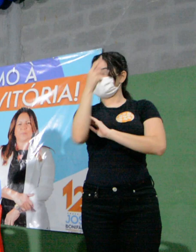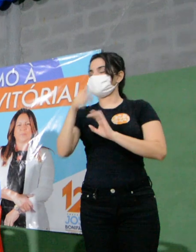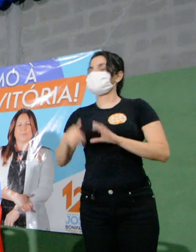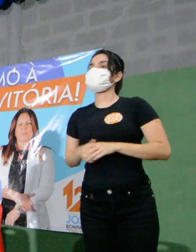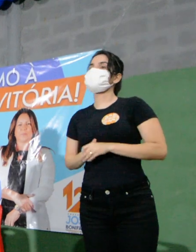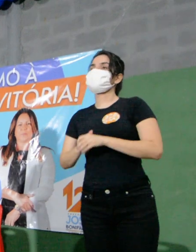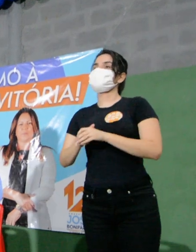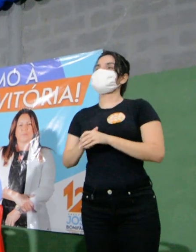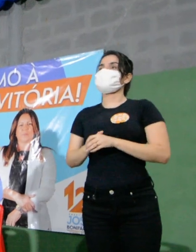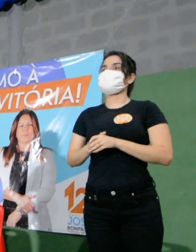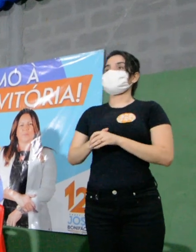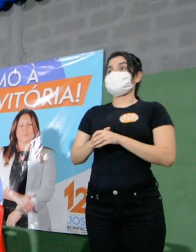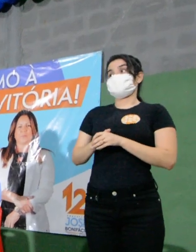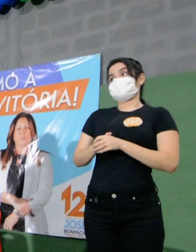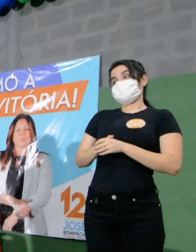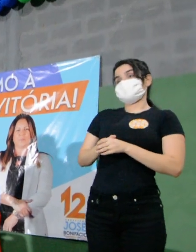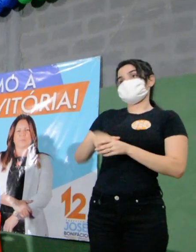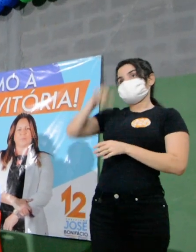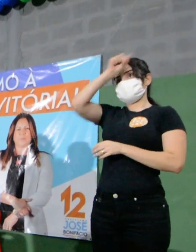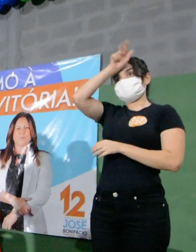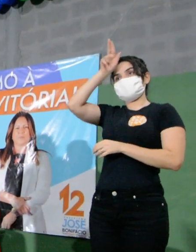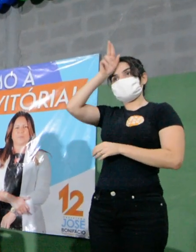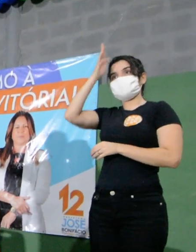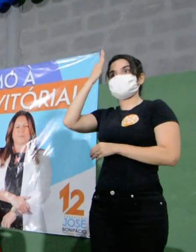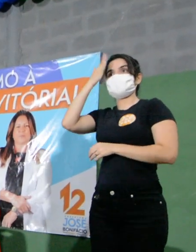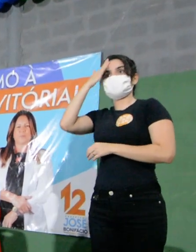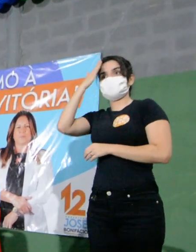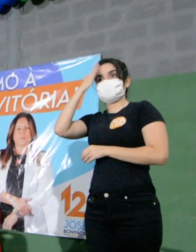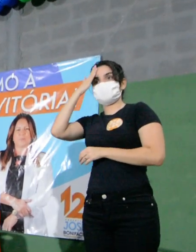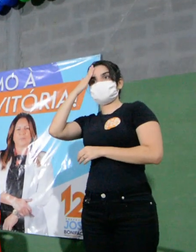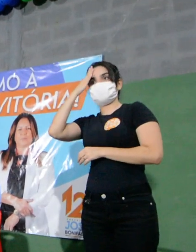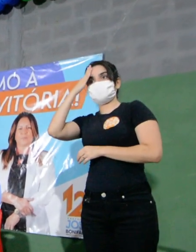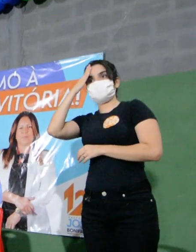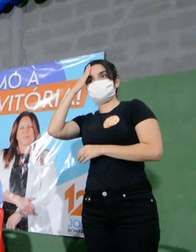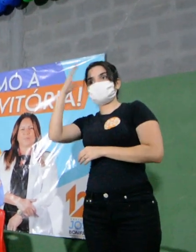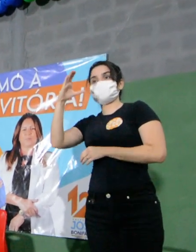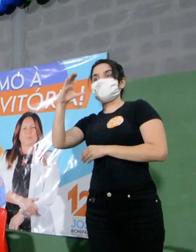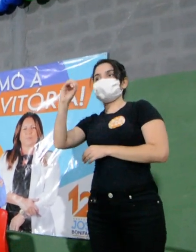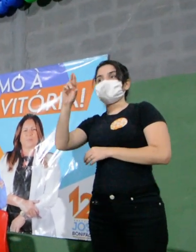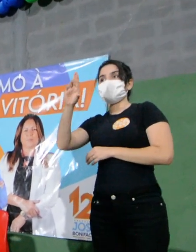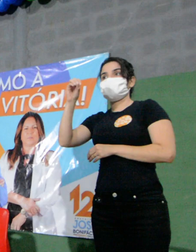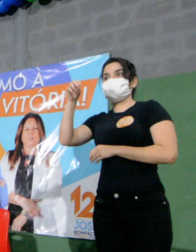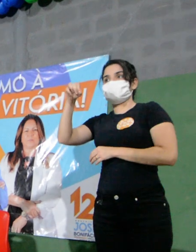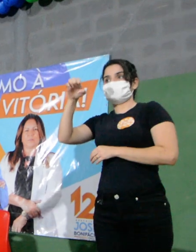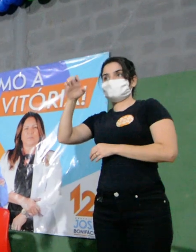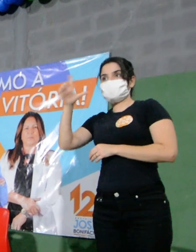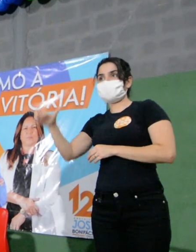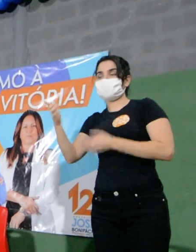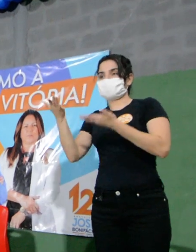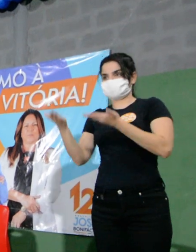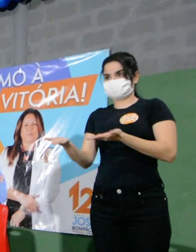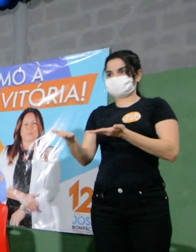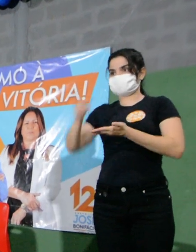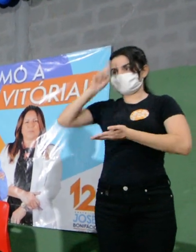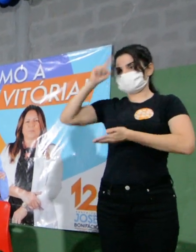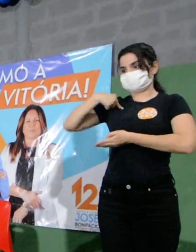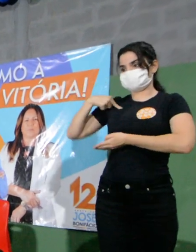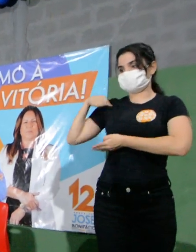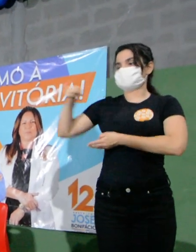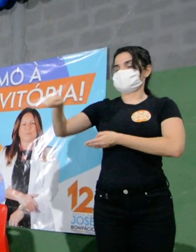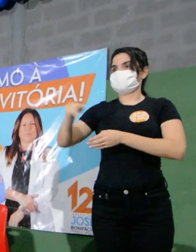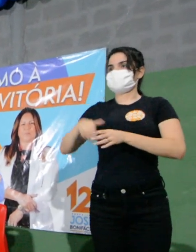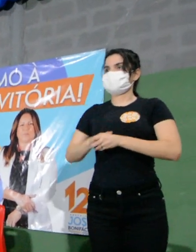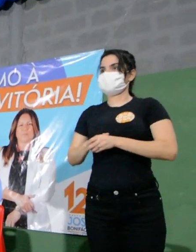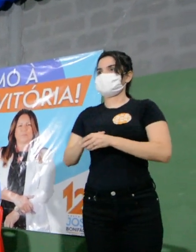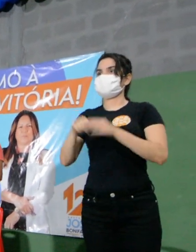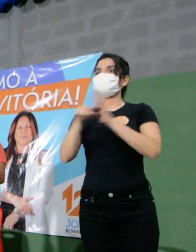o coronel estava aqui, né, me mandou vir para cá. E eu falei com o coronel, como eu vou apoiar